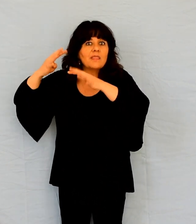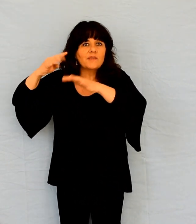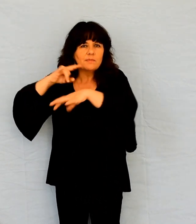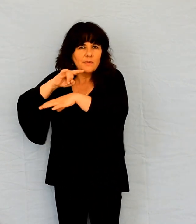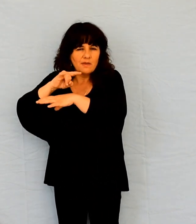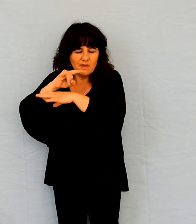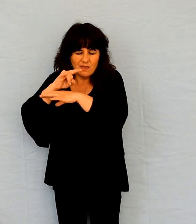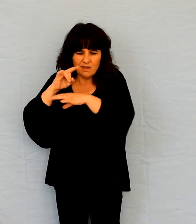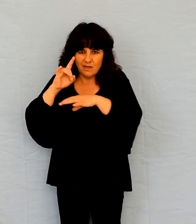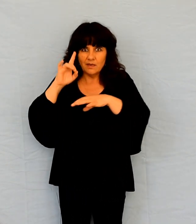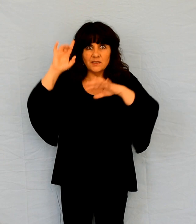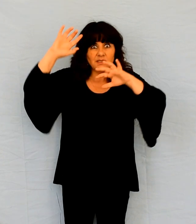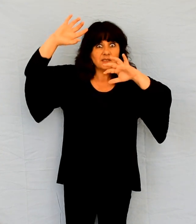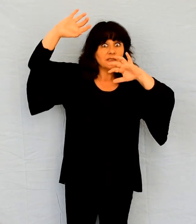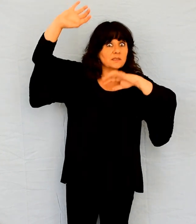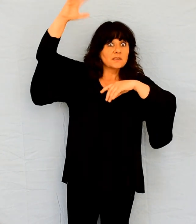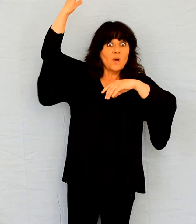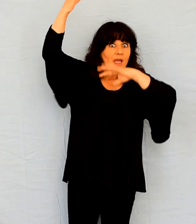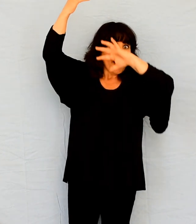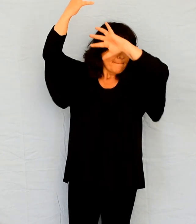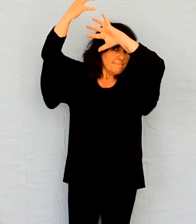Le rideau du sanctuaire se déchira par le milieu.